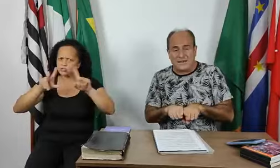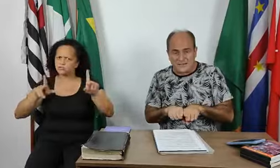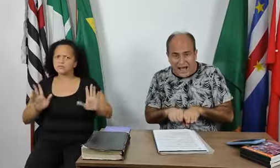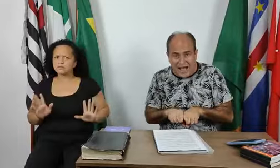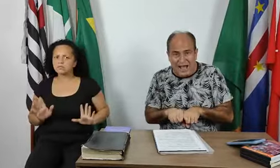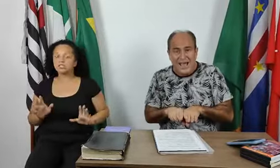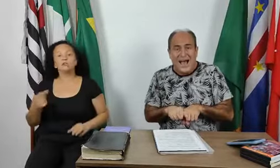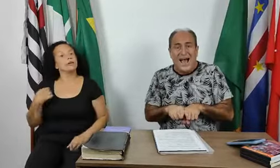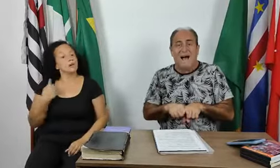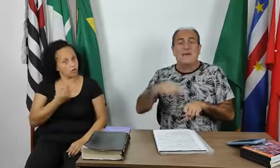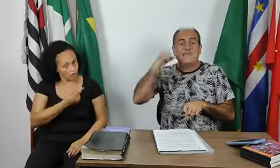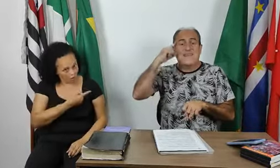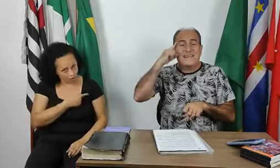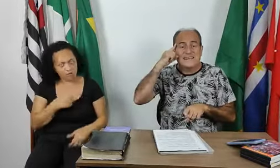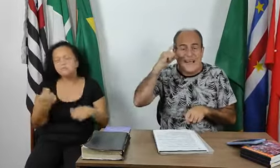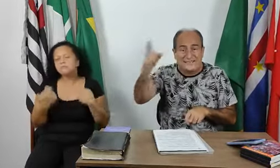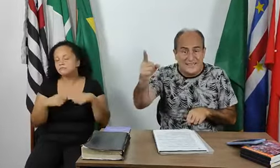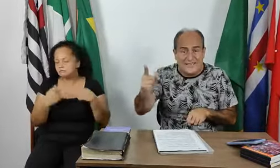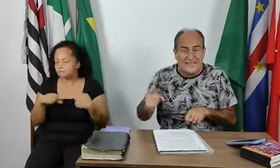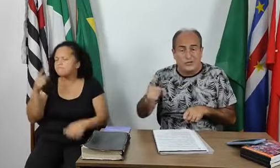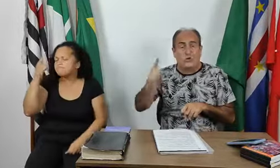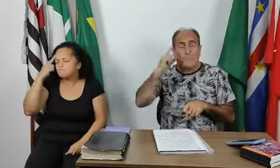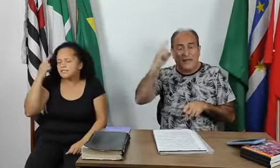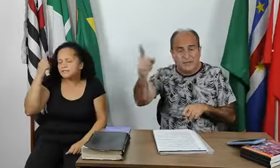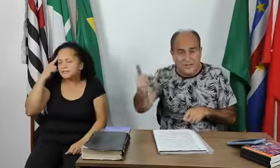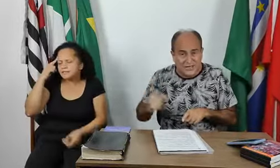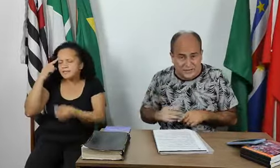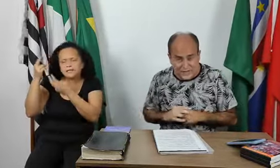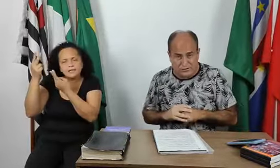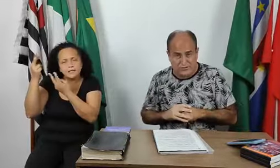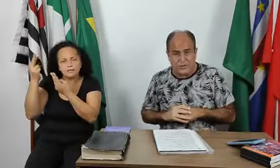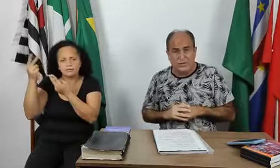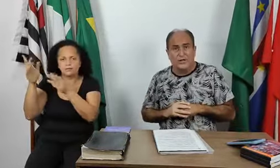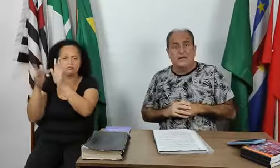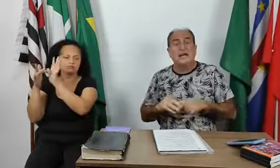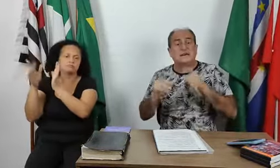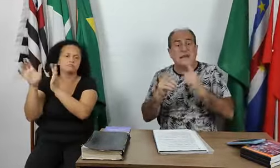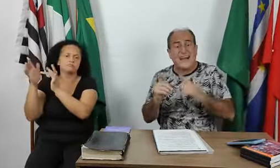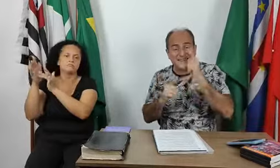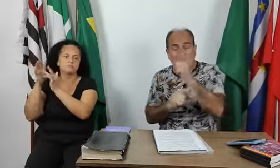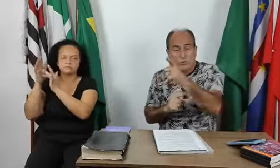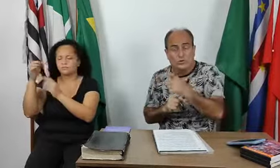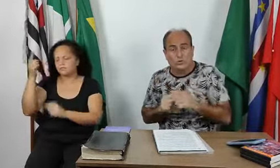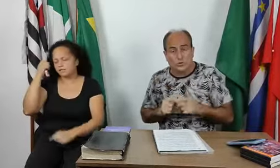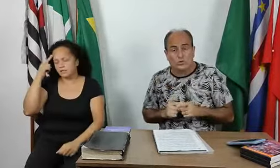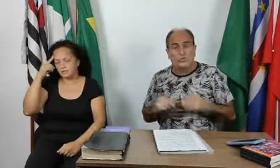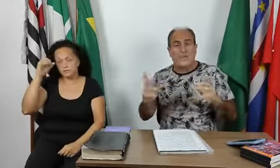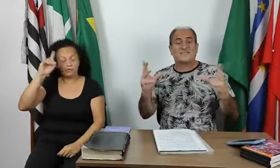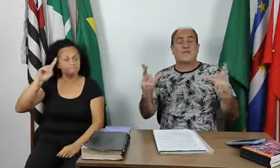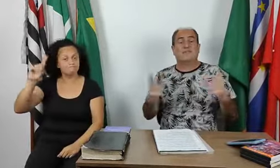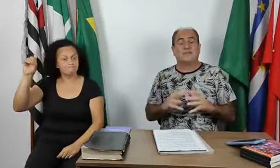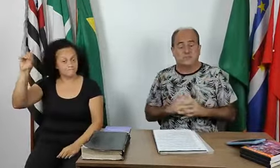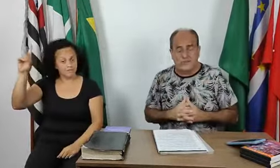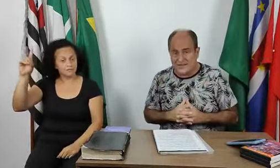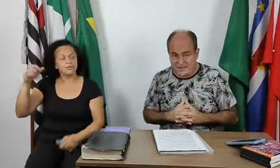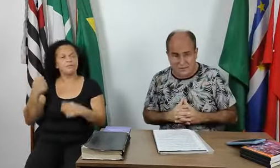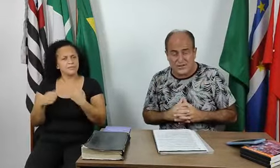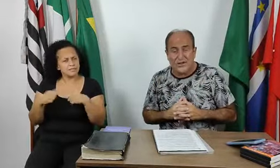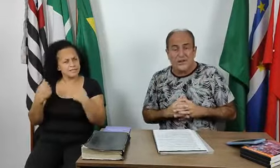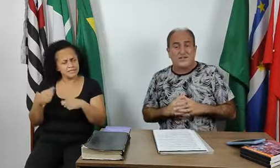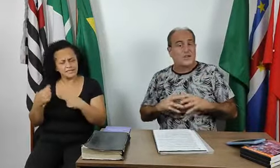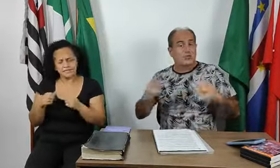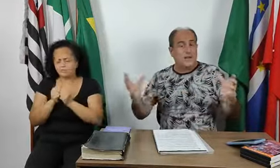de pensar à mentalidade de Cristo, à mente de Cristo, e andar segundo os pensamentos de